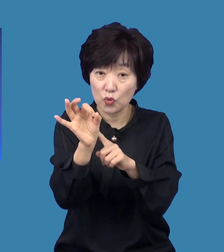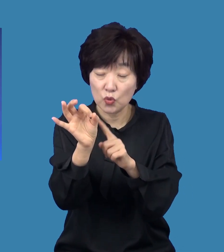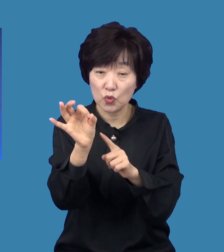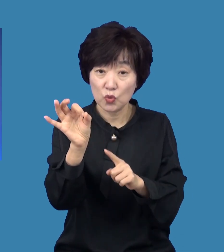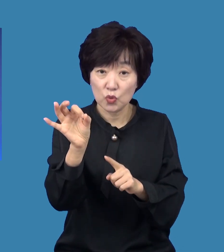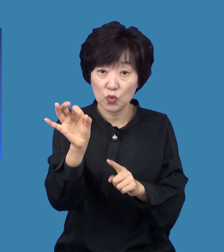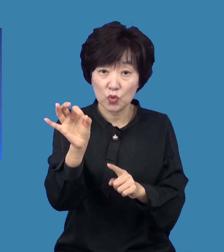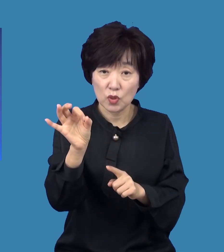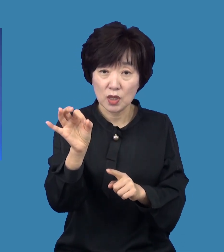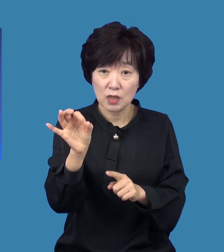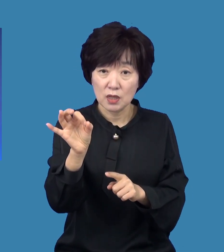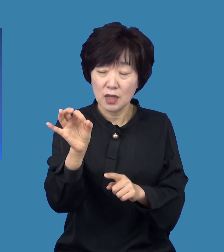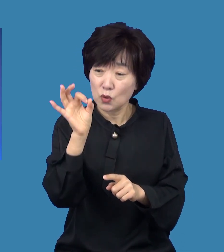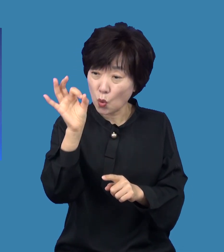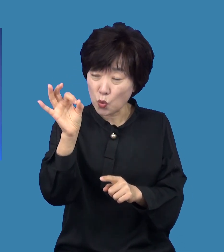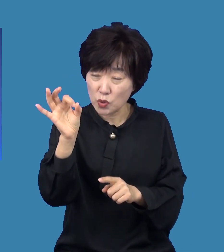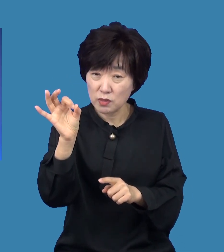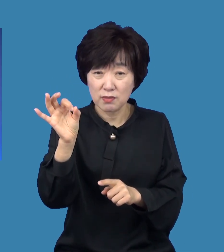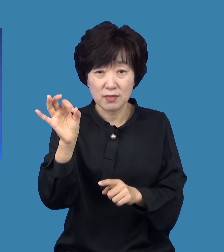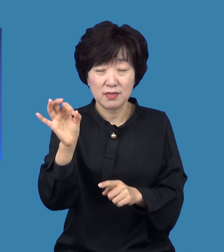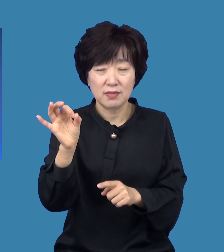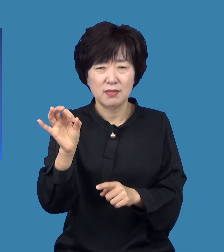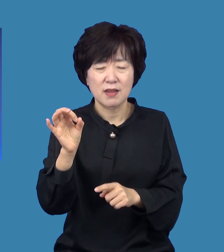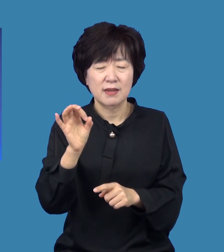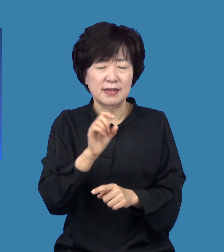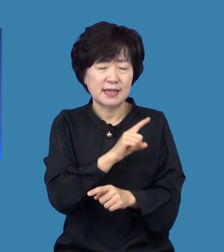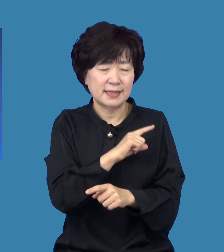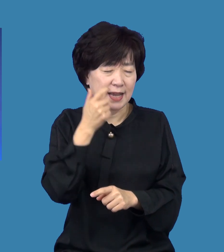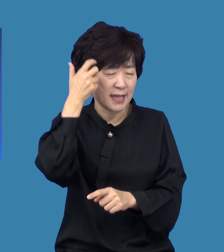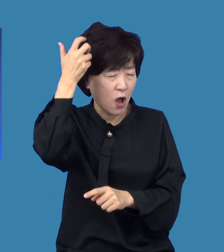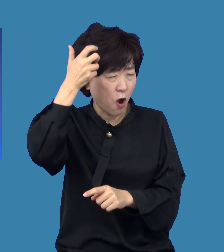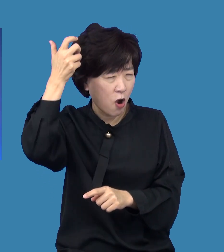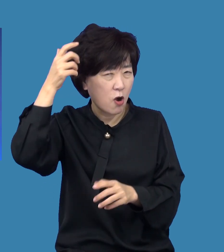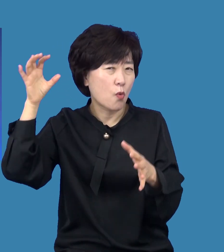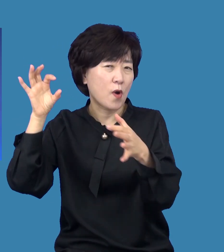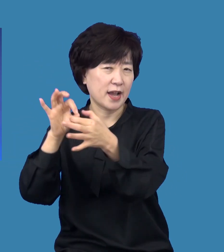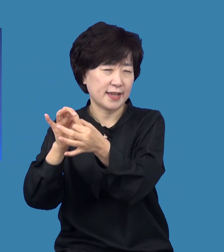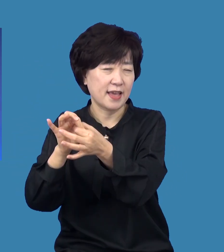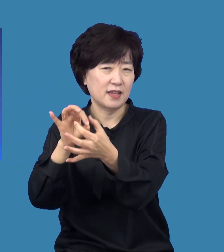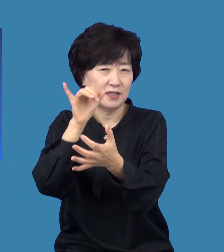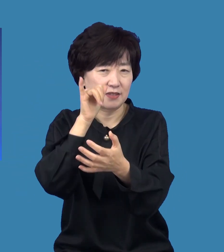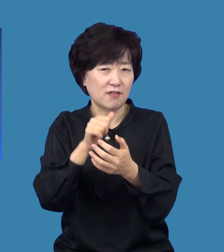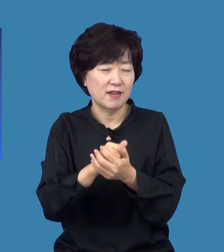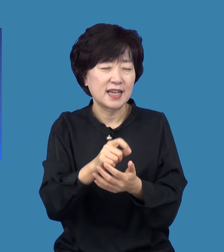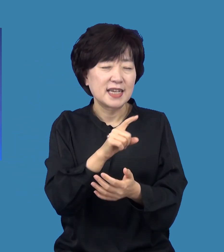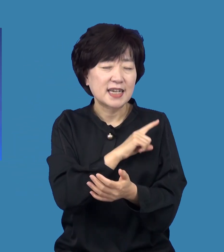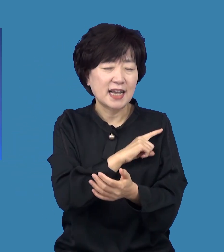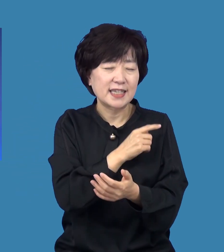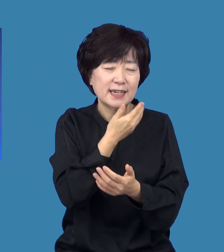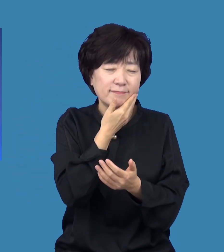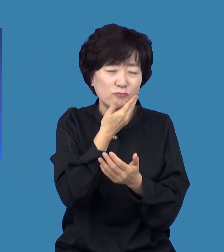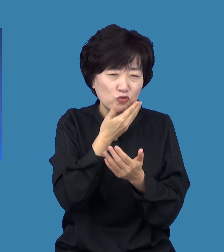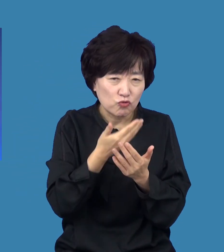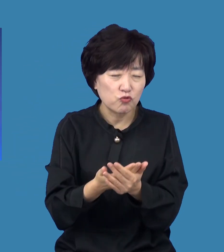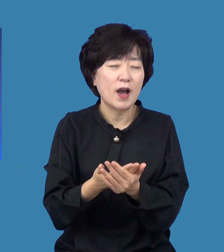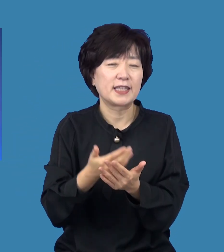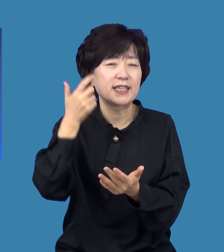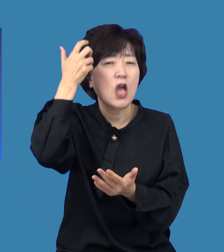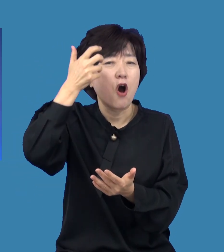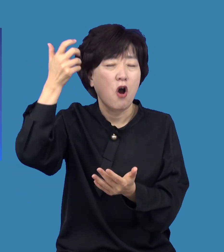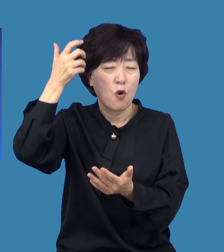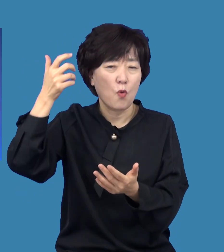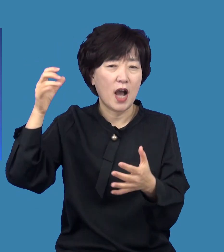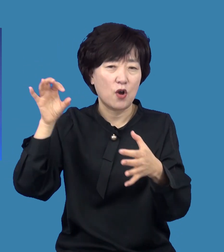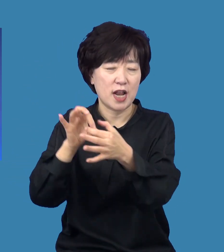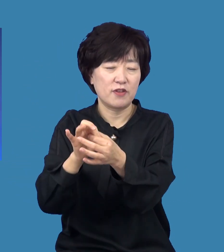단순한 돈에 대한 얘기가 아니라 가장 영적인 문제라는 거예요. 가장 영적인 문제라는 거예요. 그래서 어찌